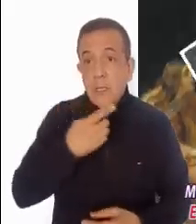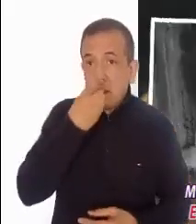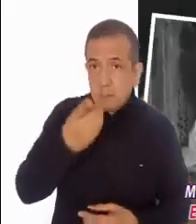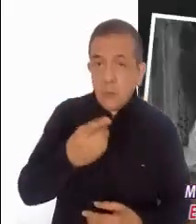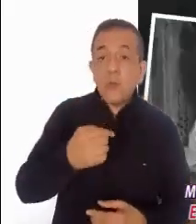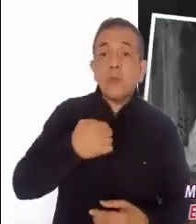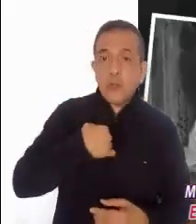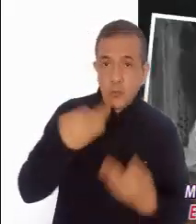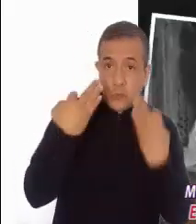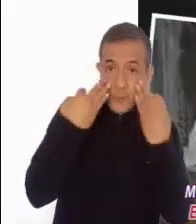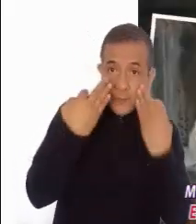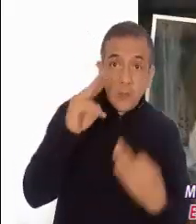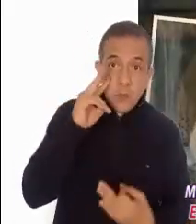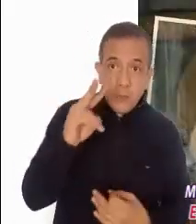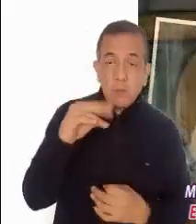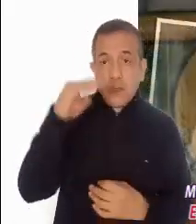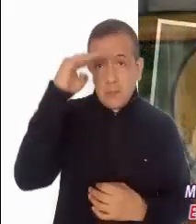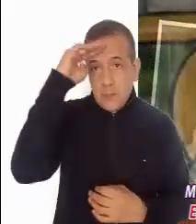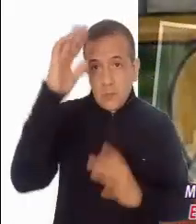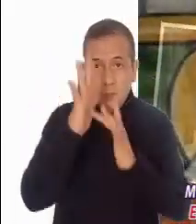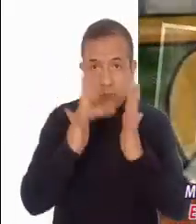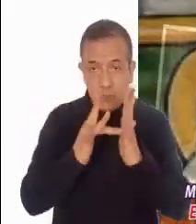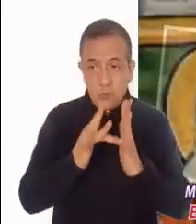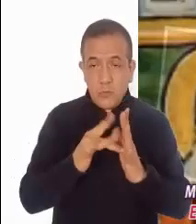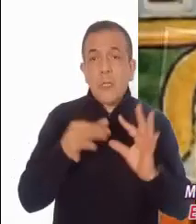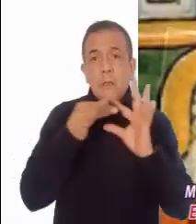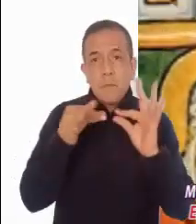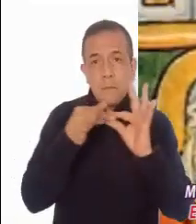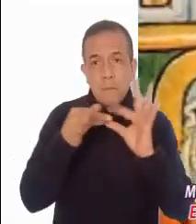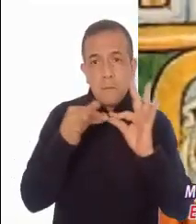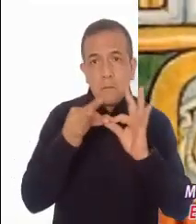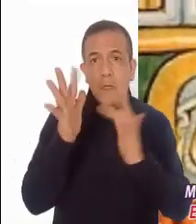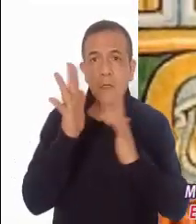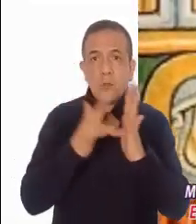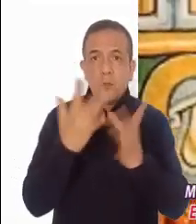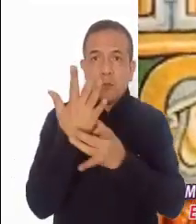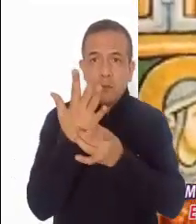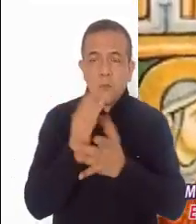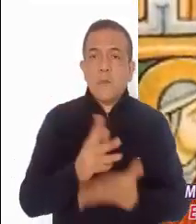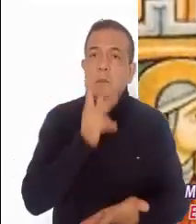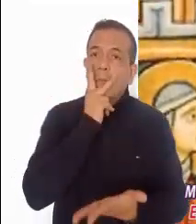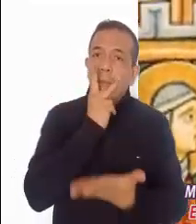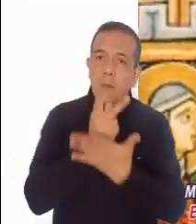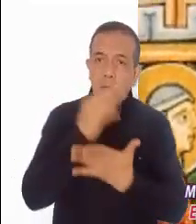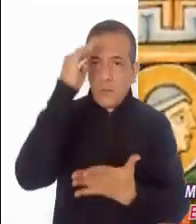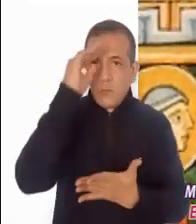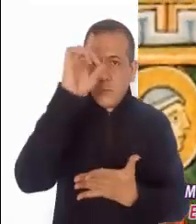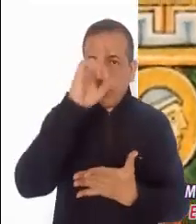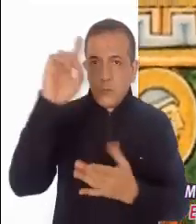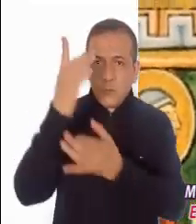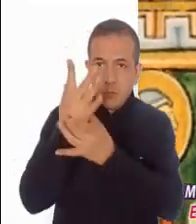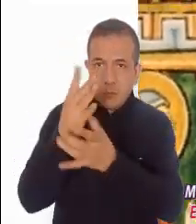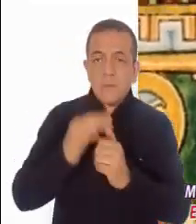visto al Señor. Y les contó lo que Jesús le había dicho. Palabra del Señor.